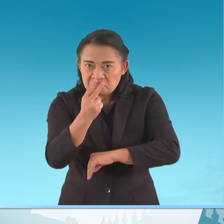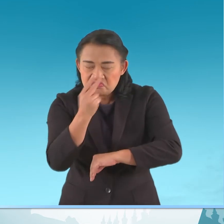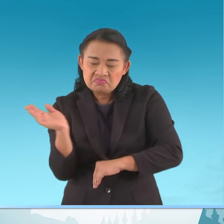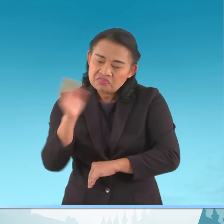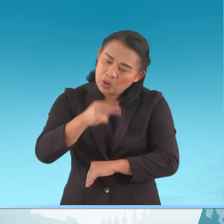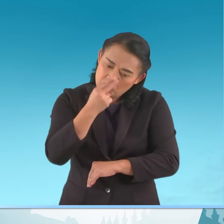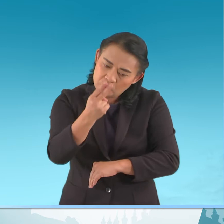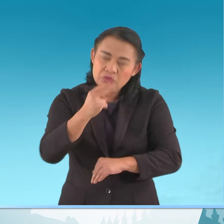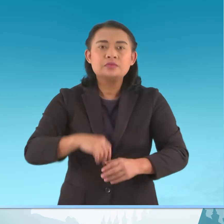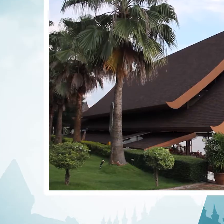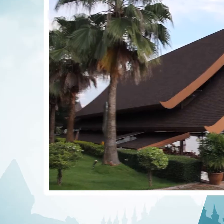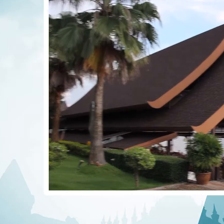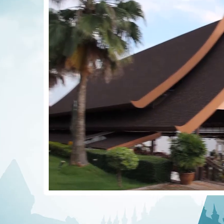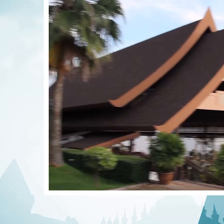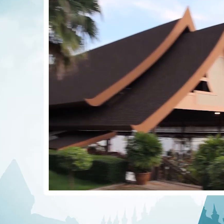อ่ะ